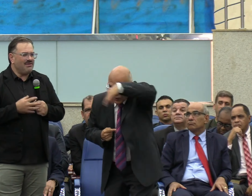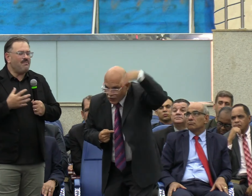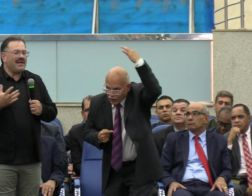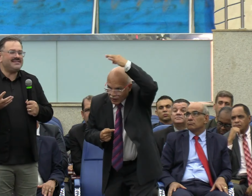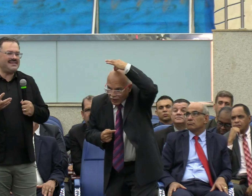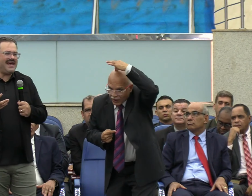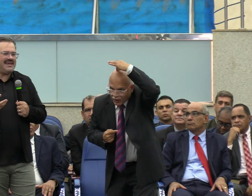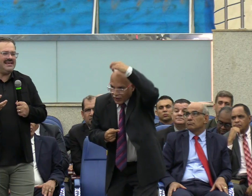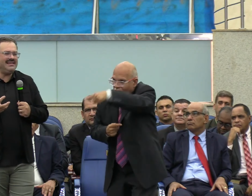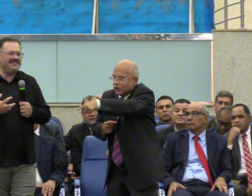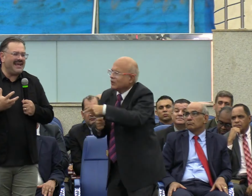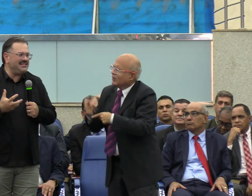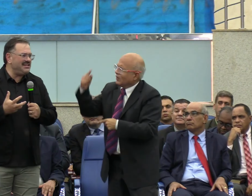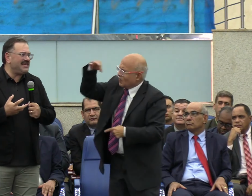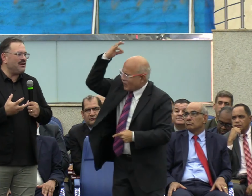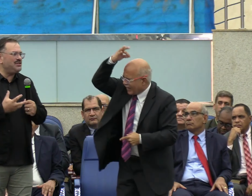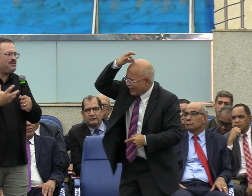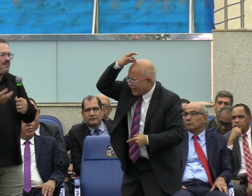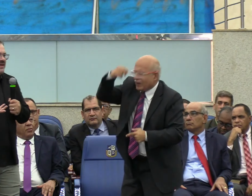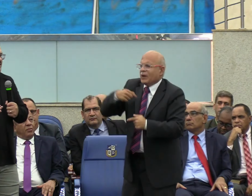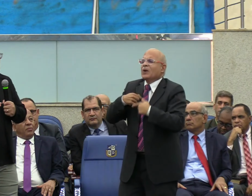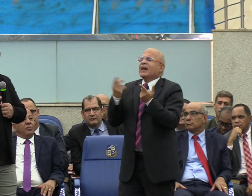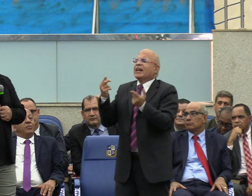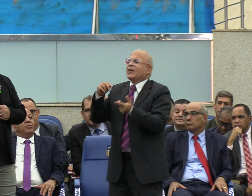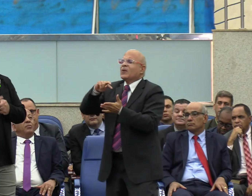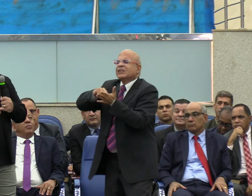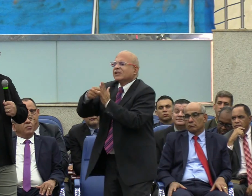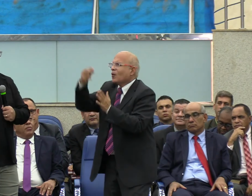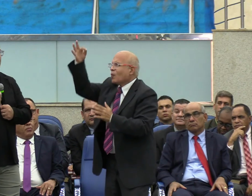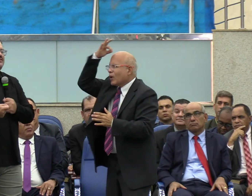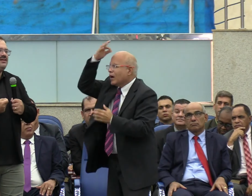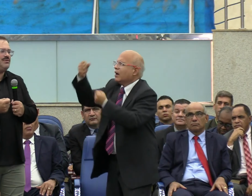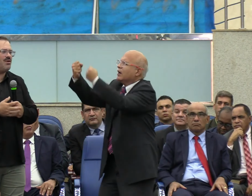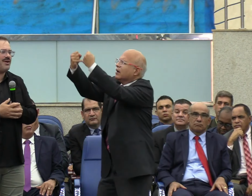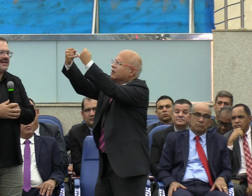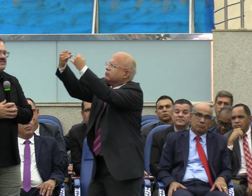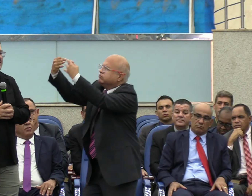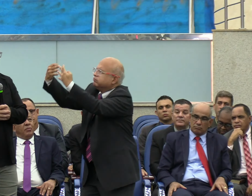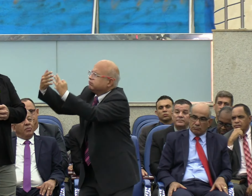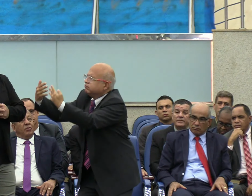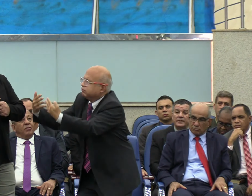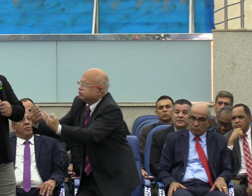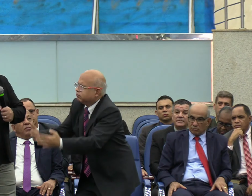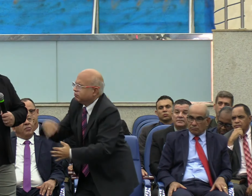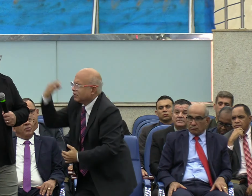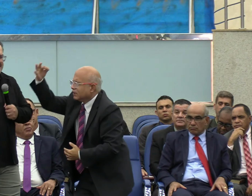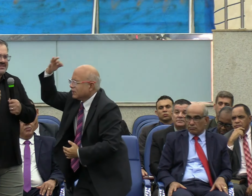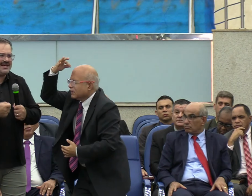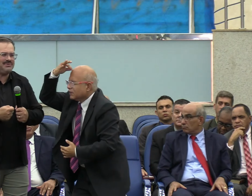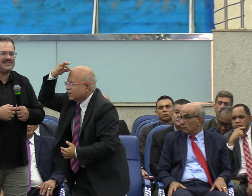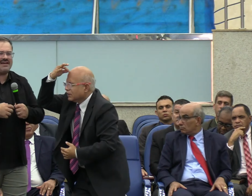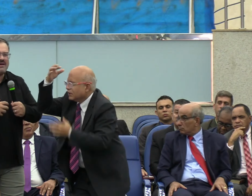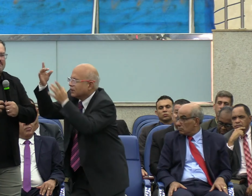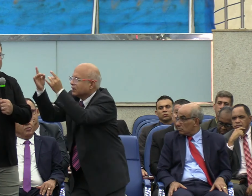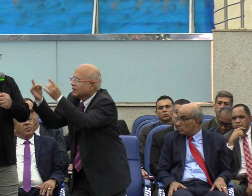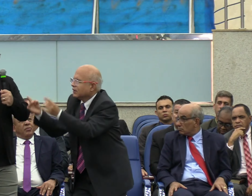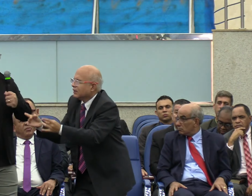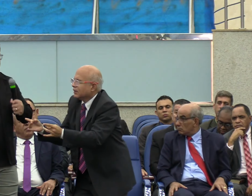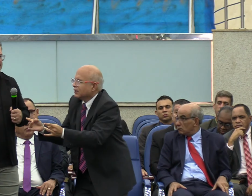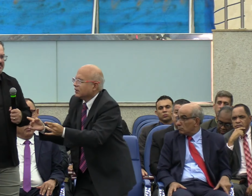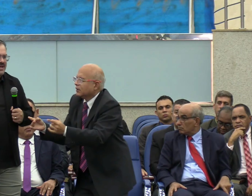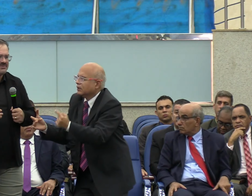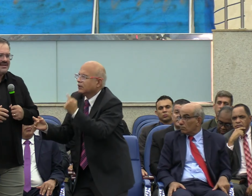Então eu pensei e entendi que era o Espírito Santo que estava moldando o meu coração, estava me ensinando, estava abrindo